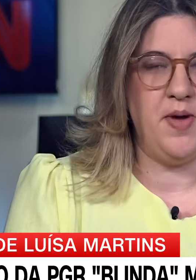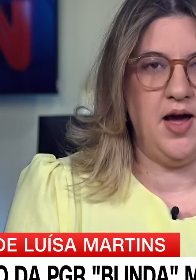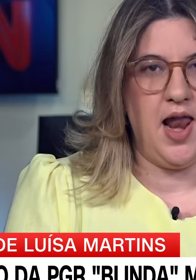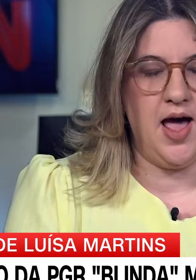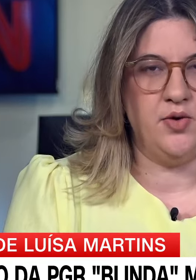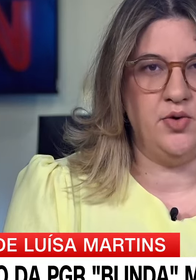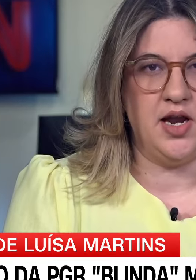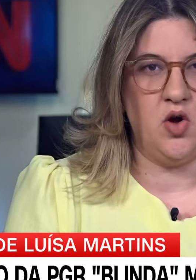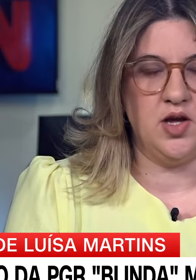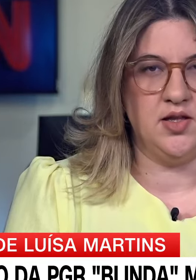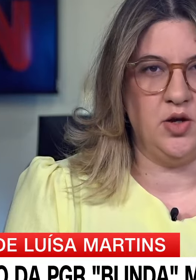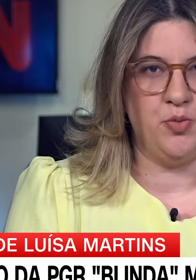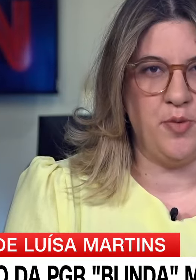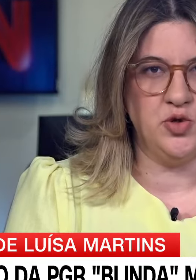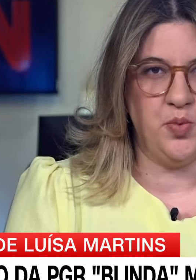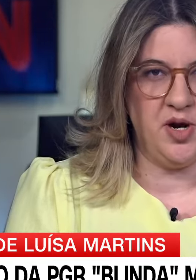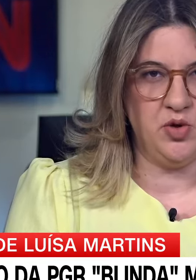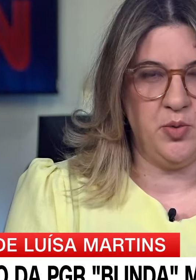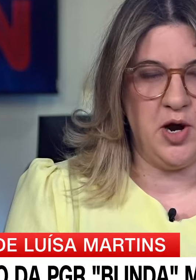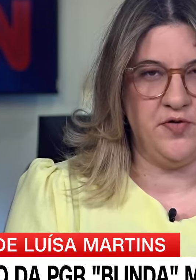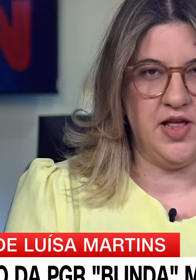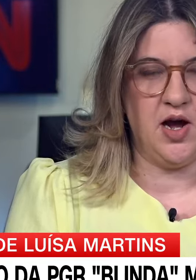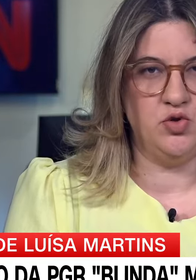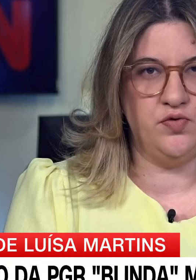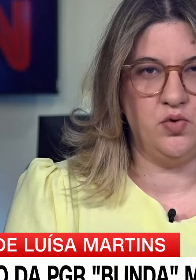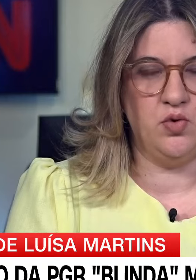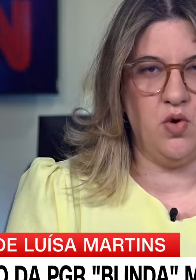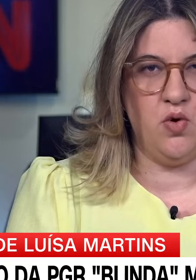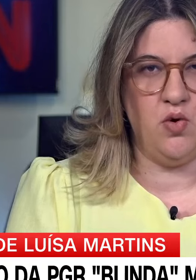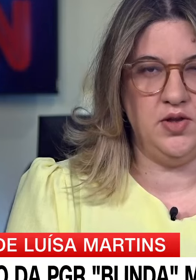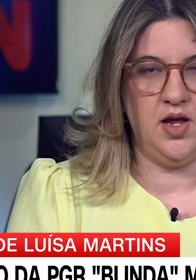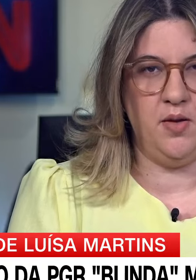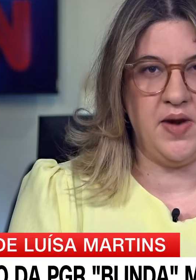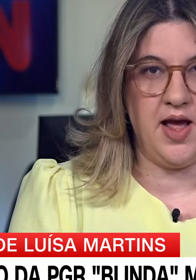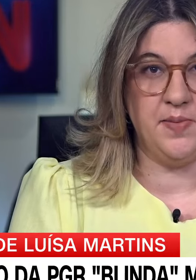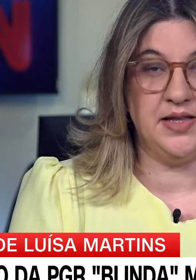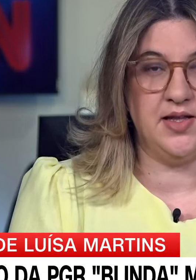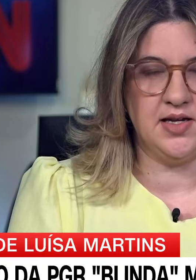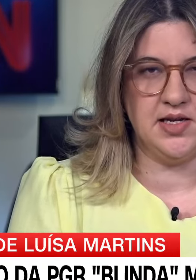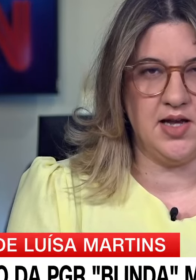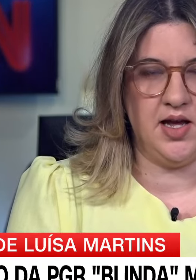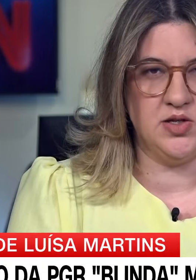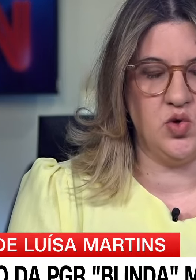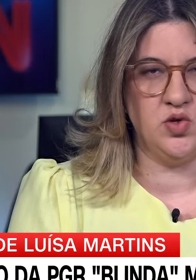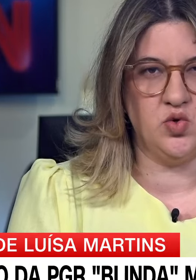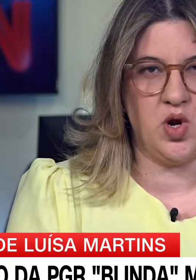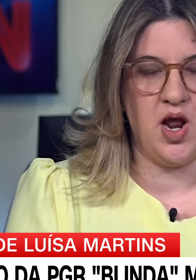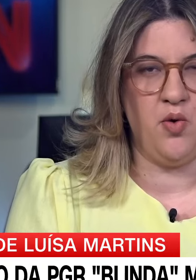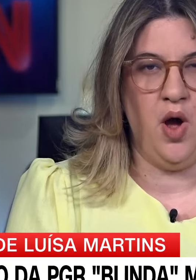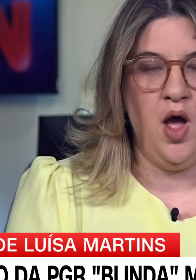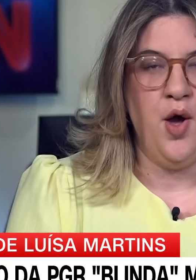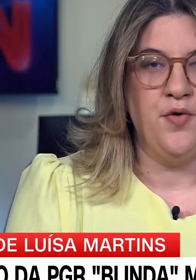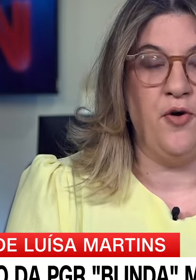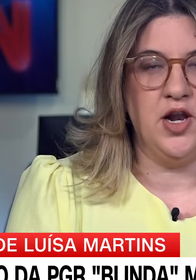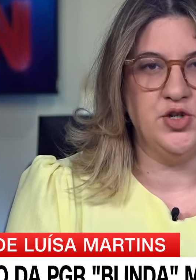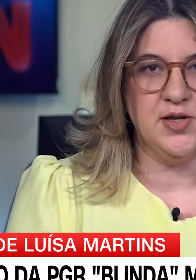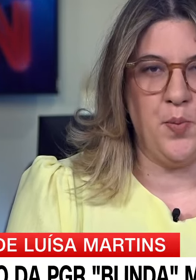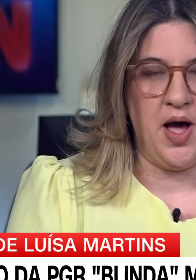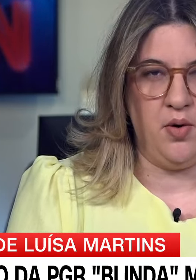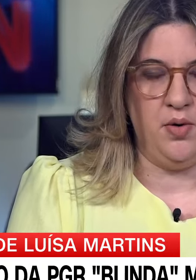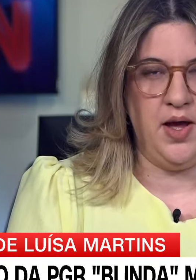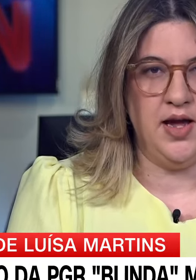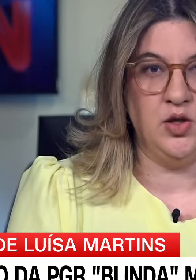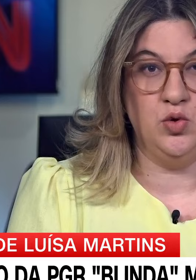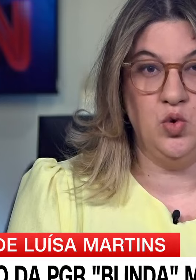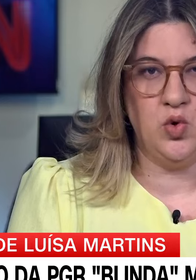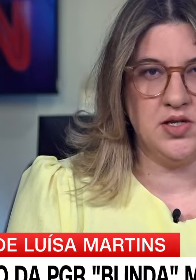isso Ficou bem claro na nota que o próprio Supremo Tribunal Federal divulgou ontem para rebater essas alegações do jornal Folha de São